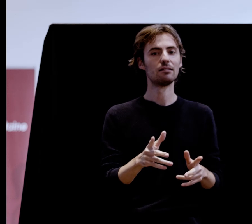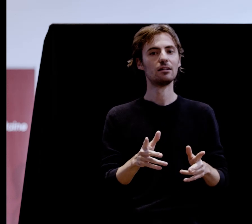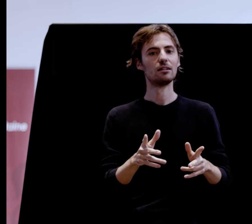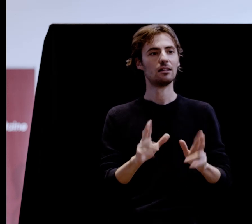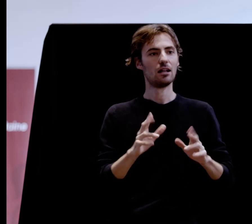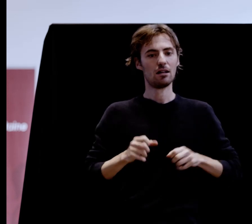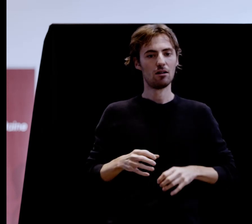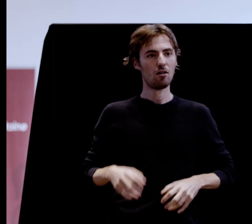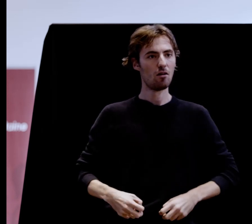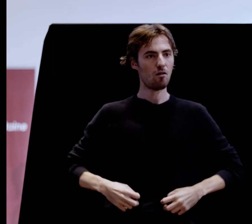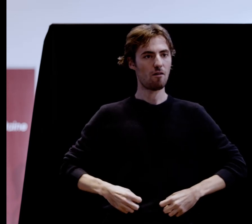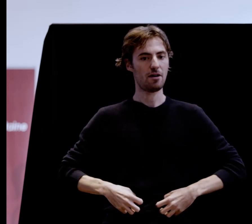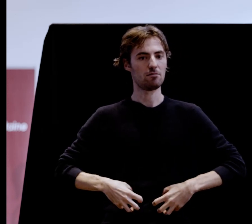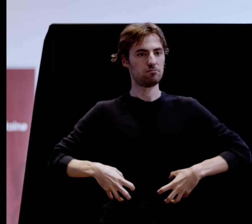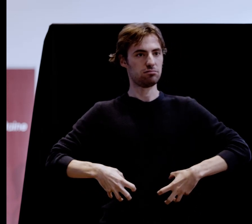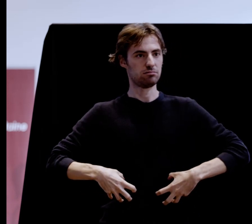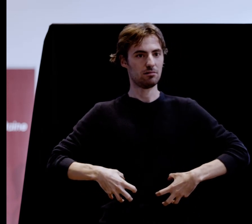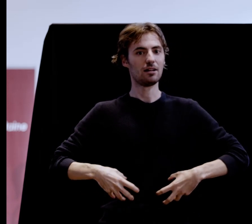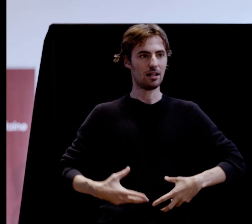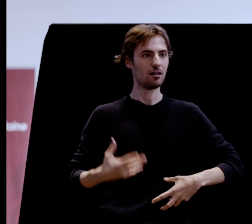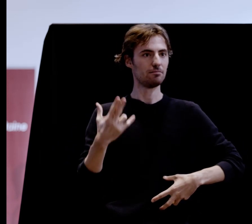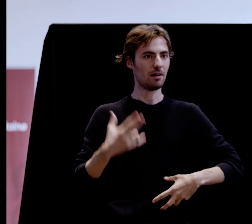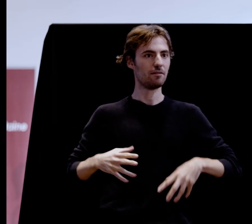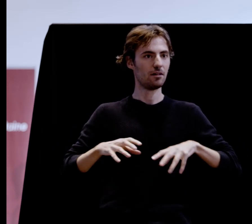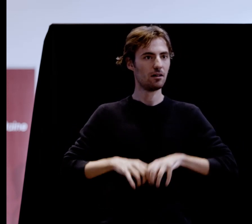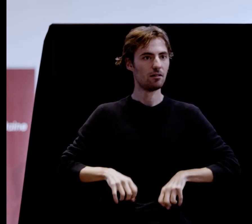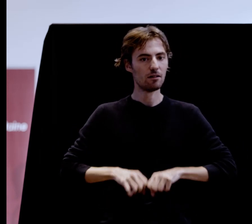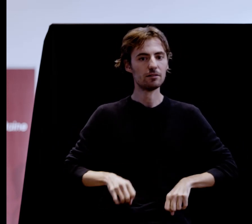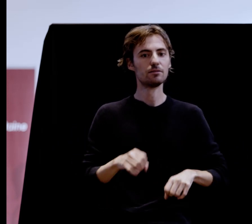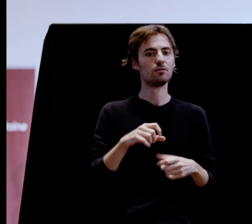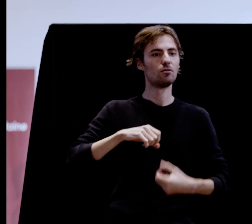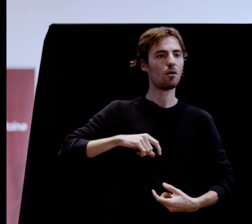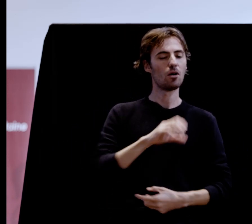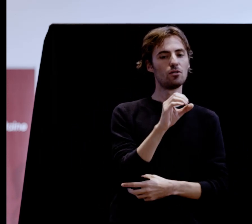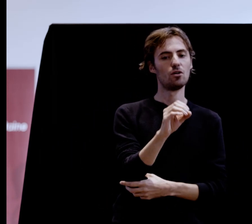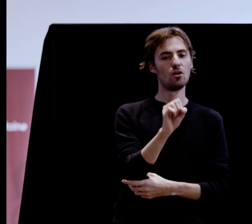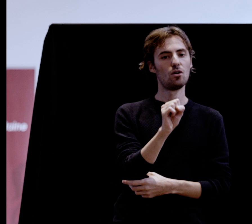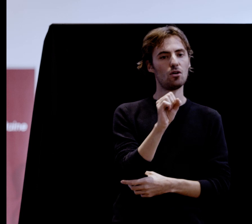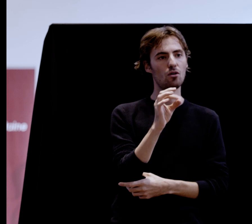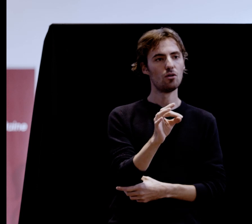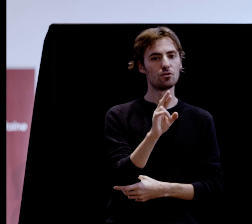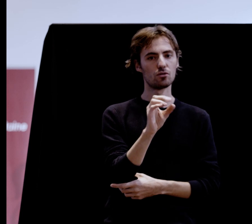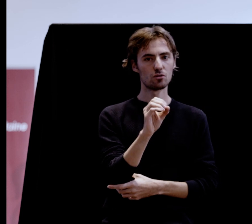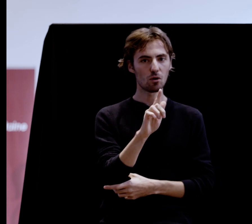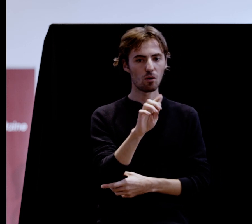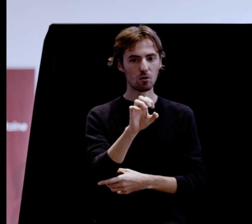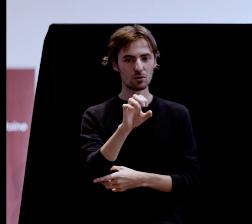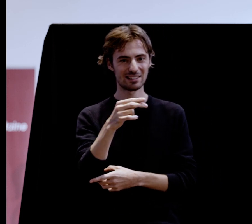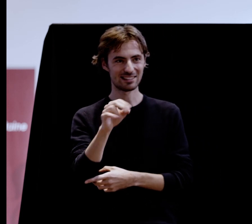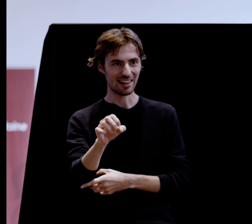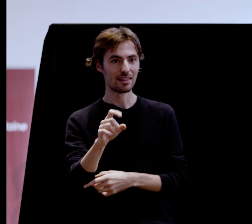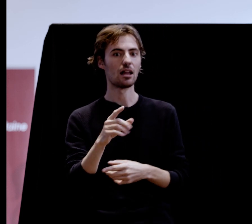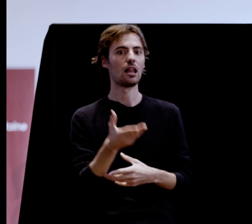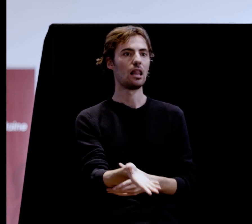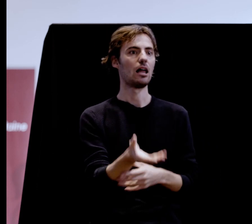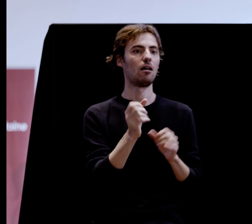LH-FSH, grossissent et se mettent à fabriquer des œstrogènes qui entraînent l'apparition des signes qu'on